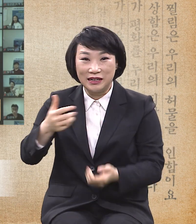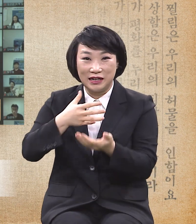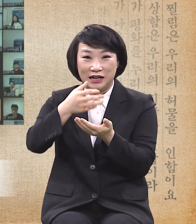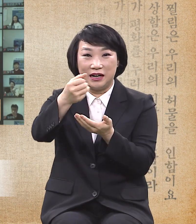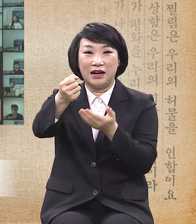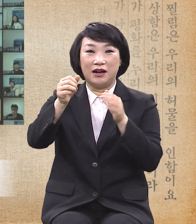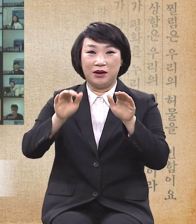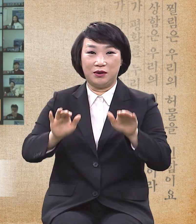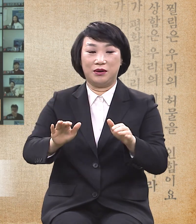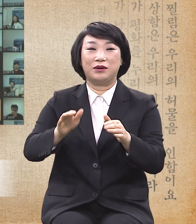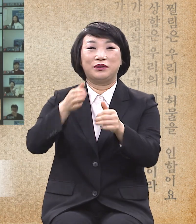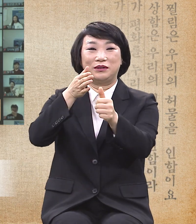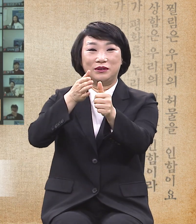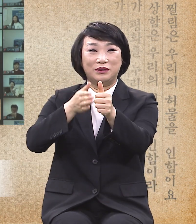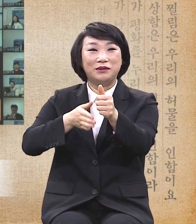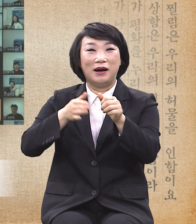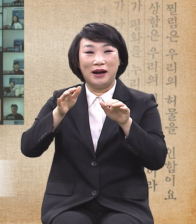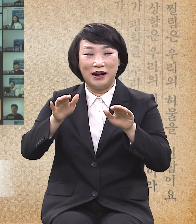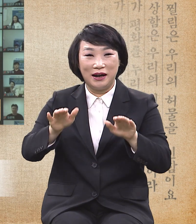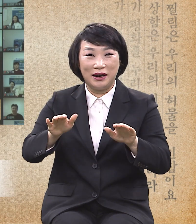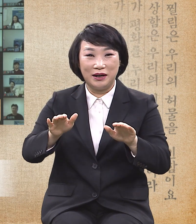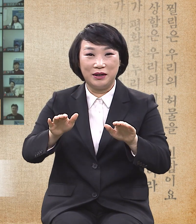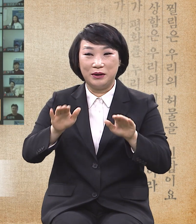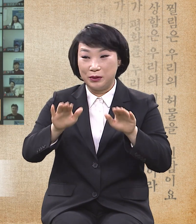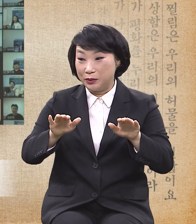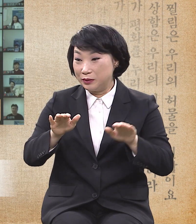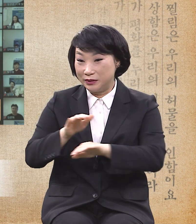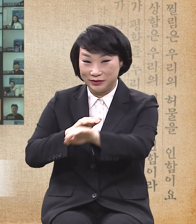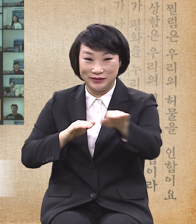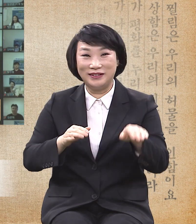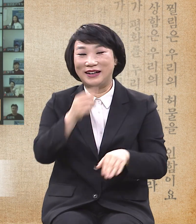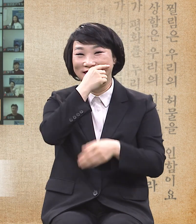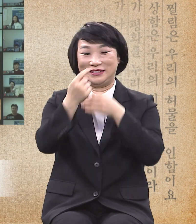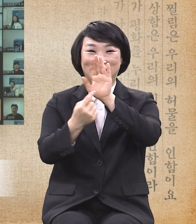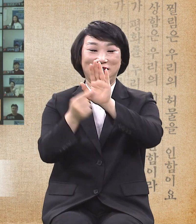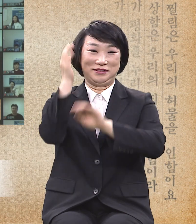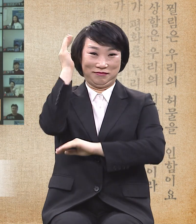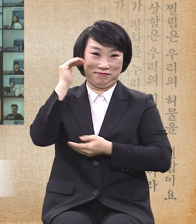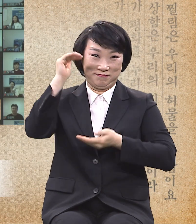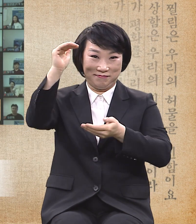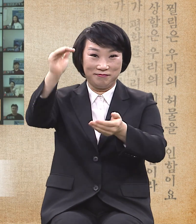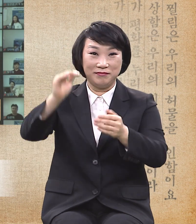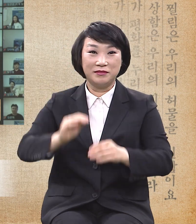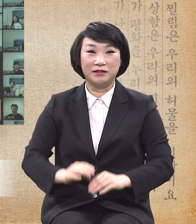되어지기를 바라는 말씀이 증거될 것입니다.